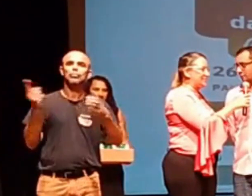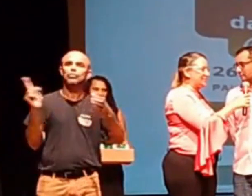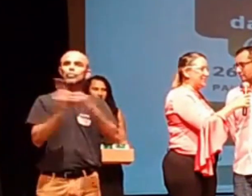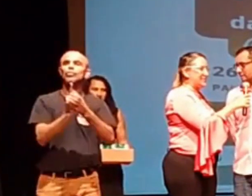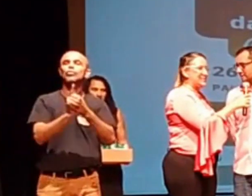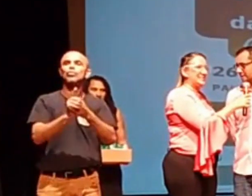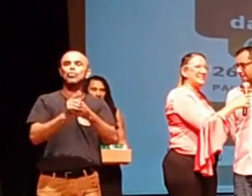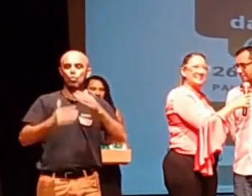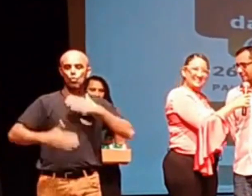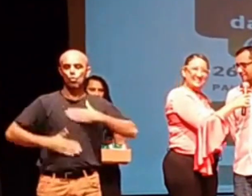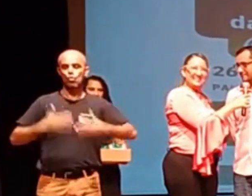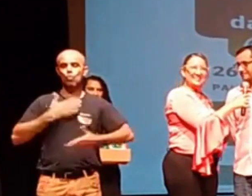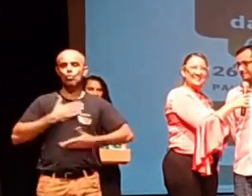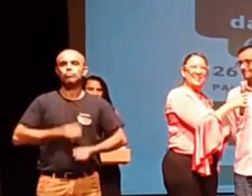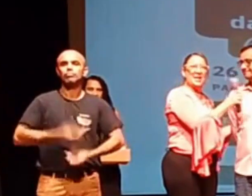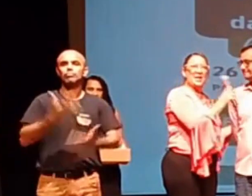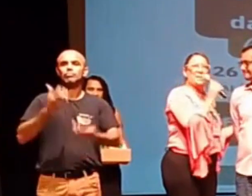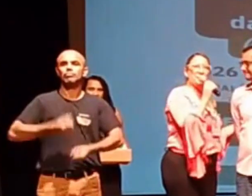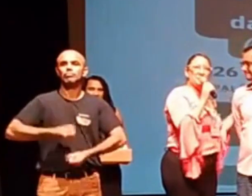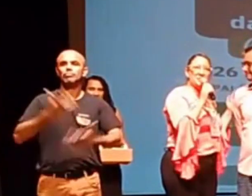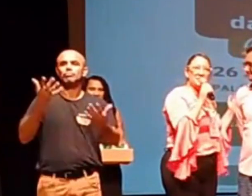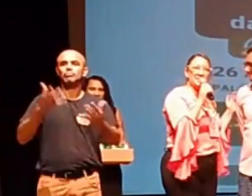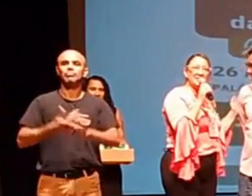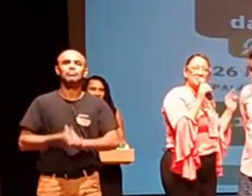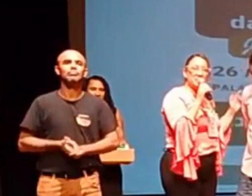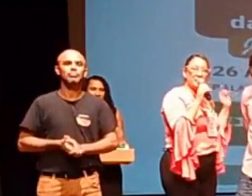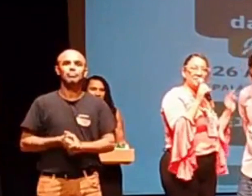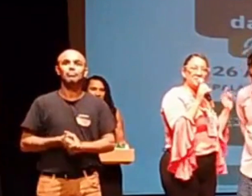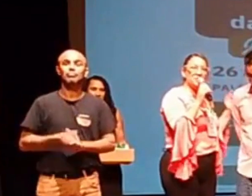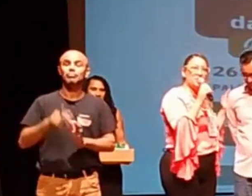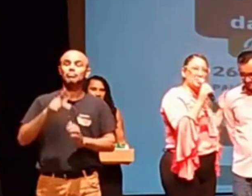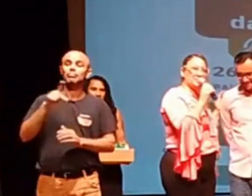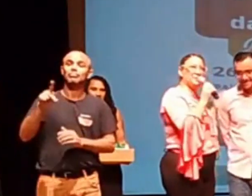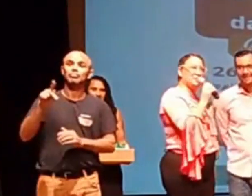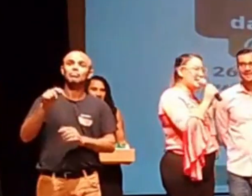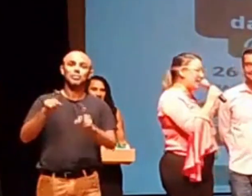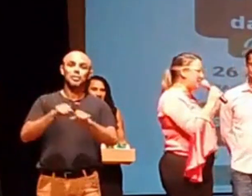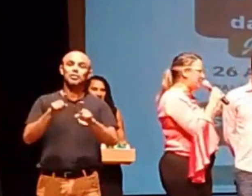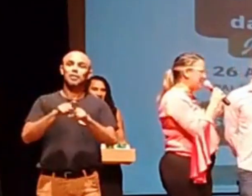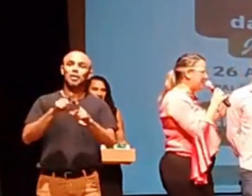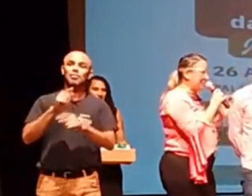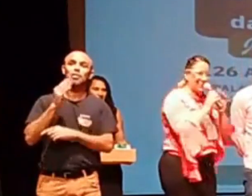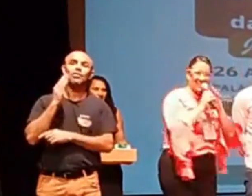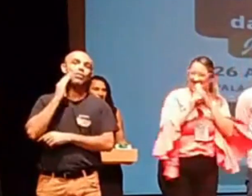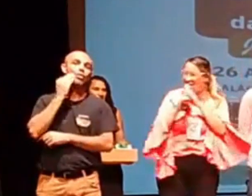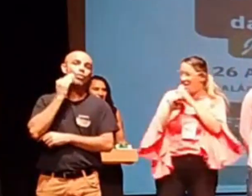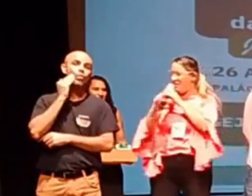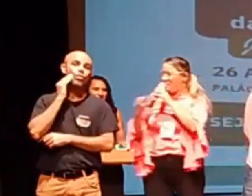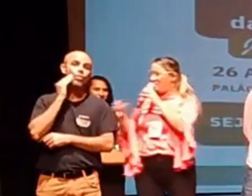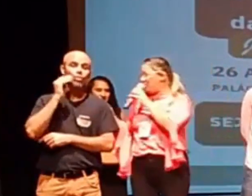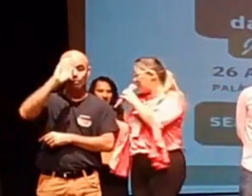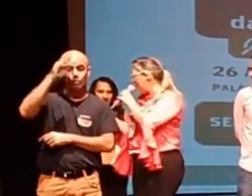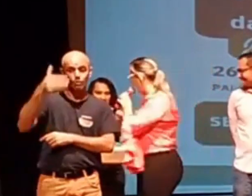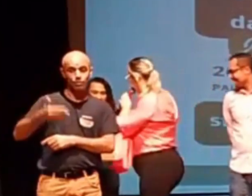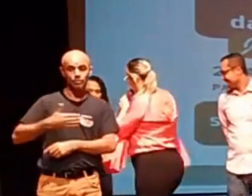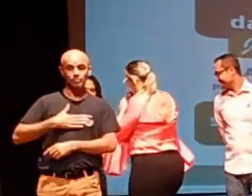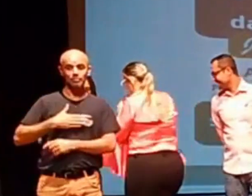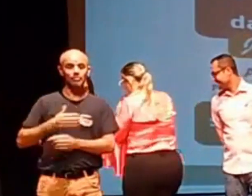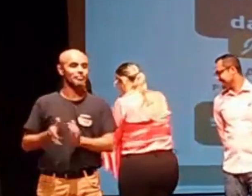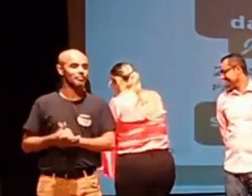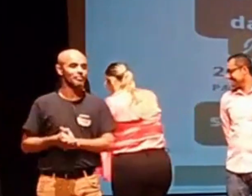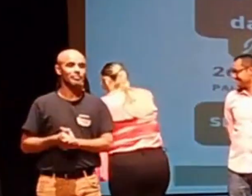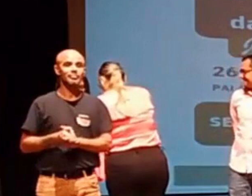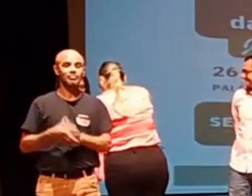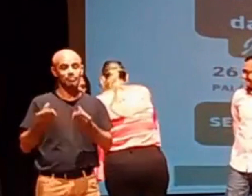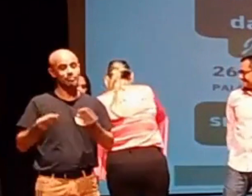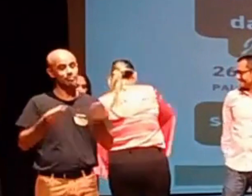nosso projeto de terceira idade. Professor Anderson também vem de rosa, em minha homenagem, viu? Vai entregar